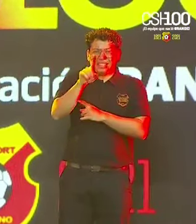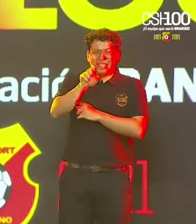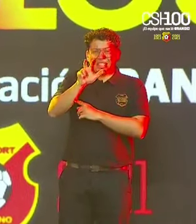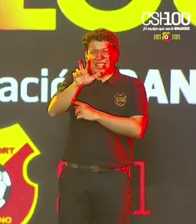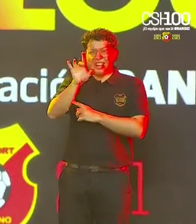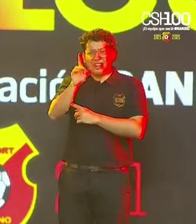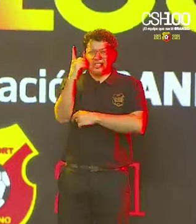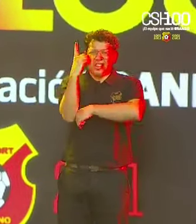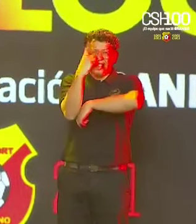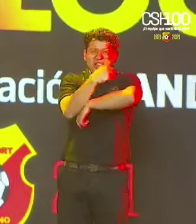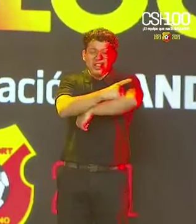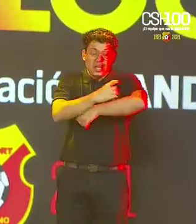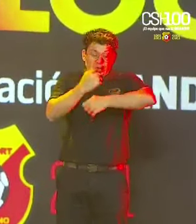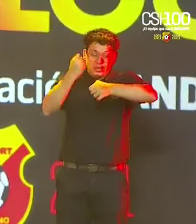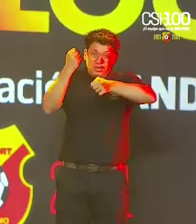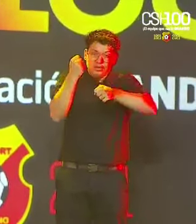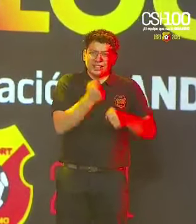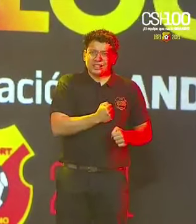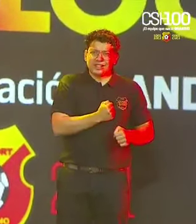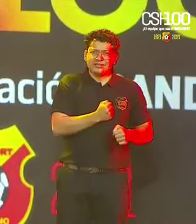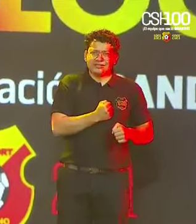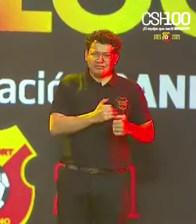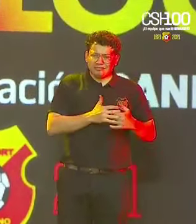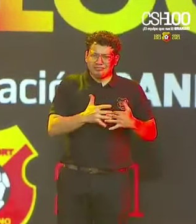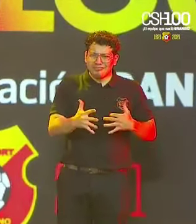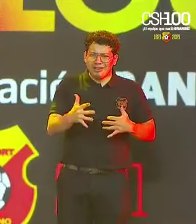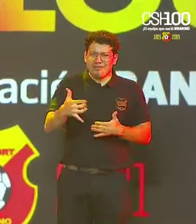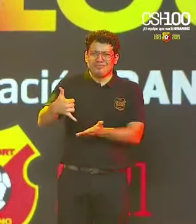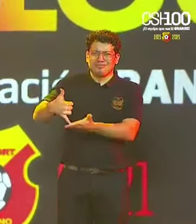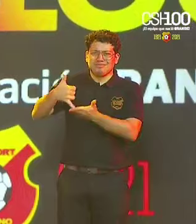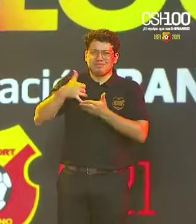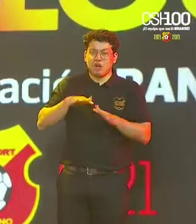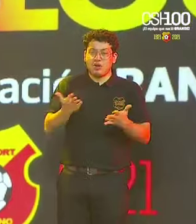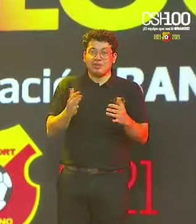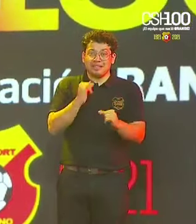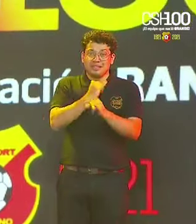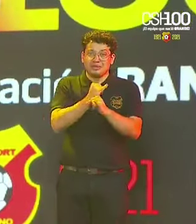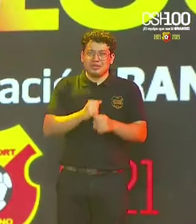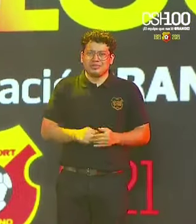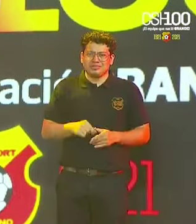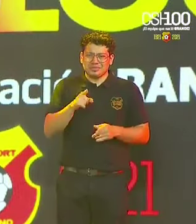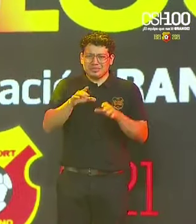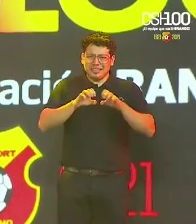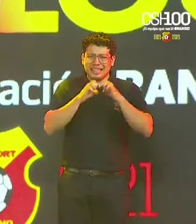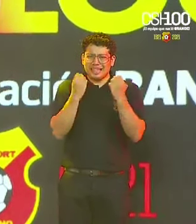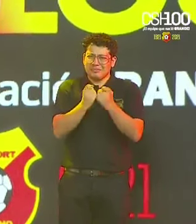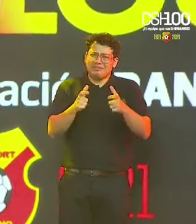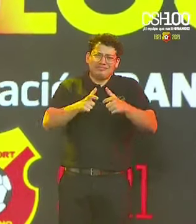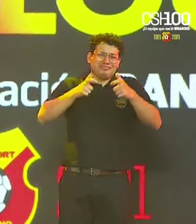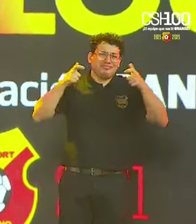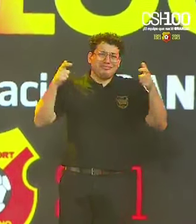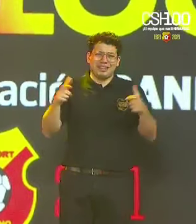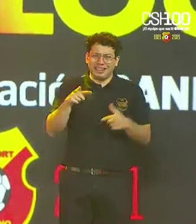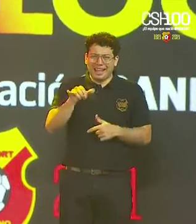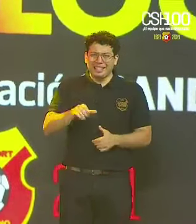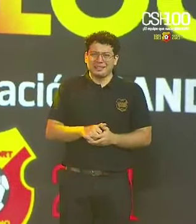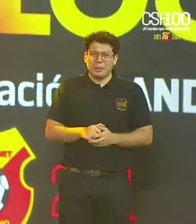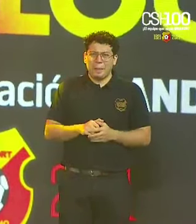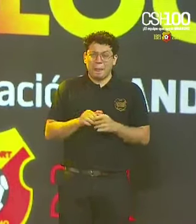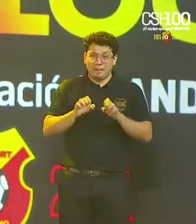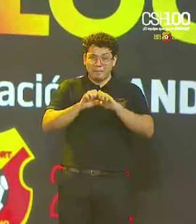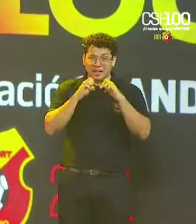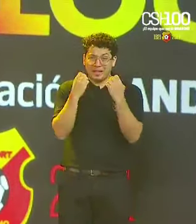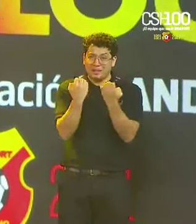días de haberse fundado como institución, como el club grande que es, el Club